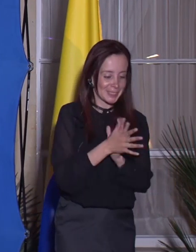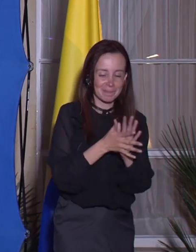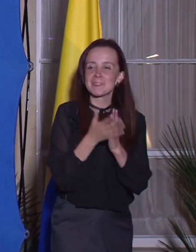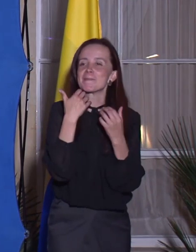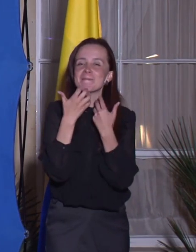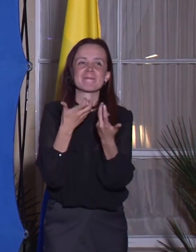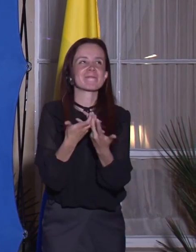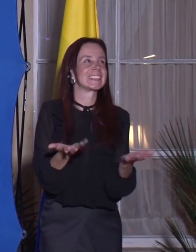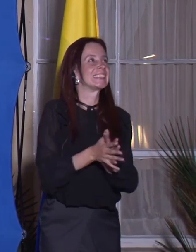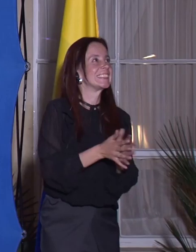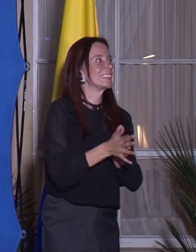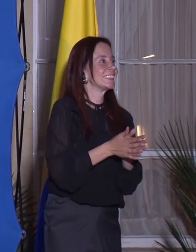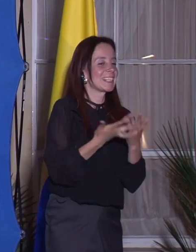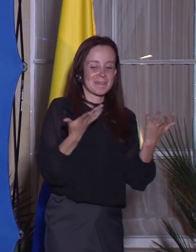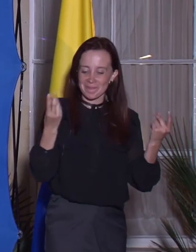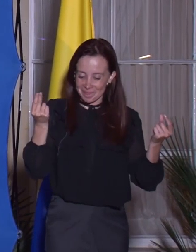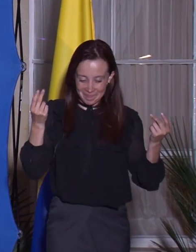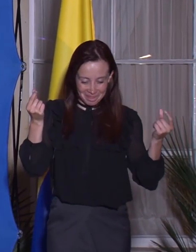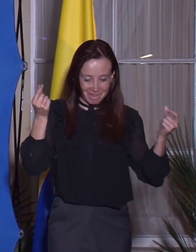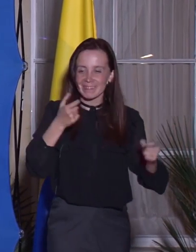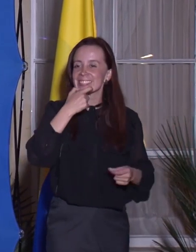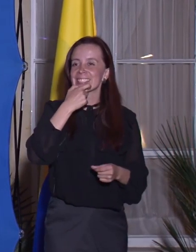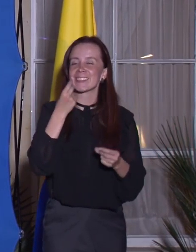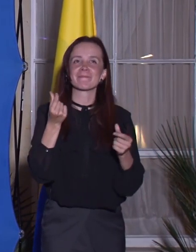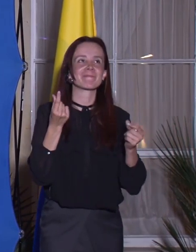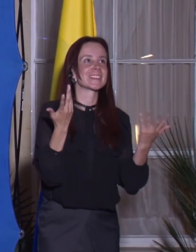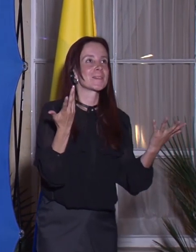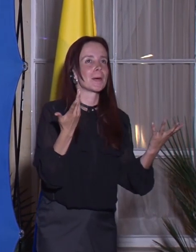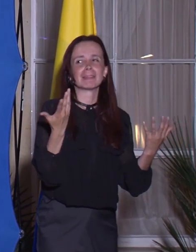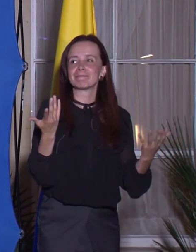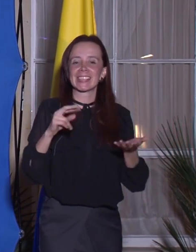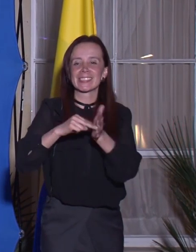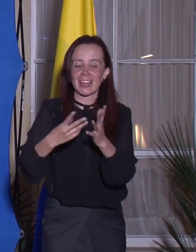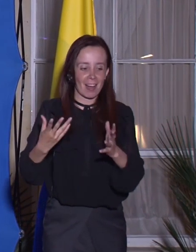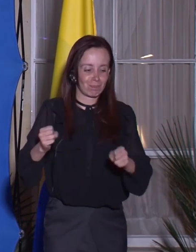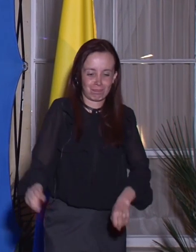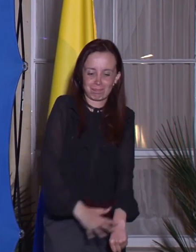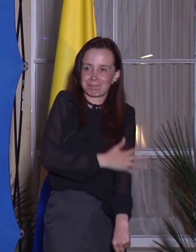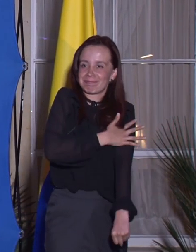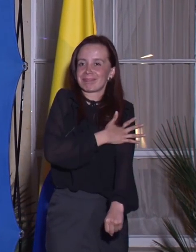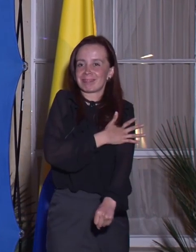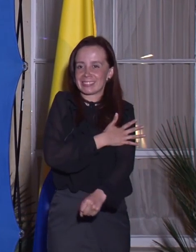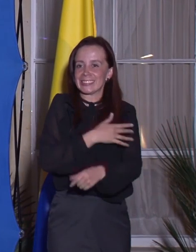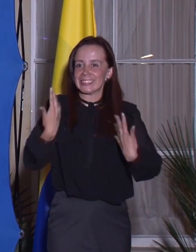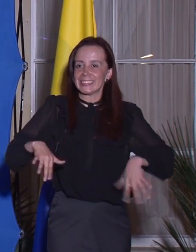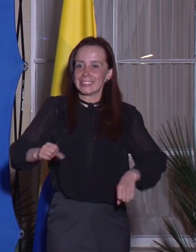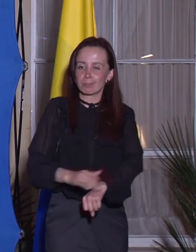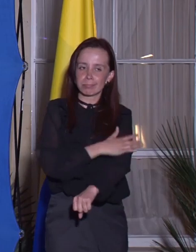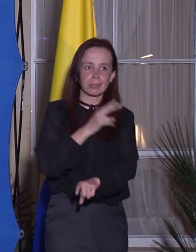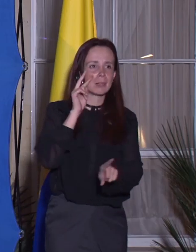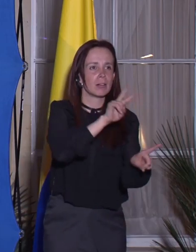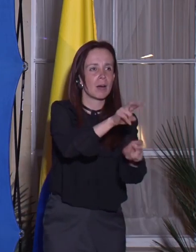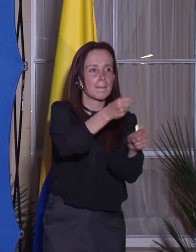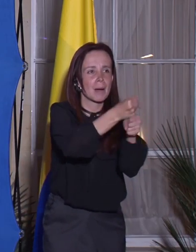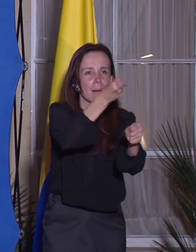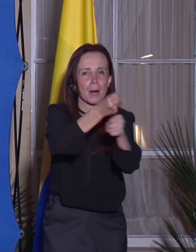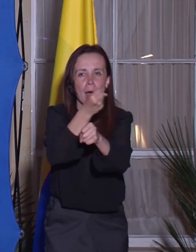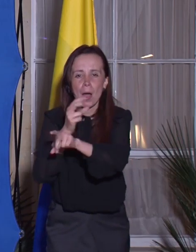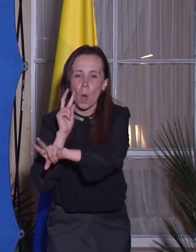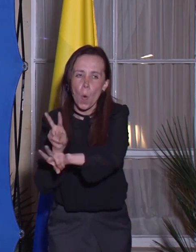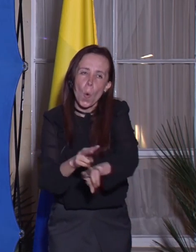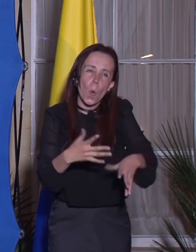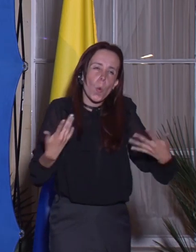extremadamente, ¿cómo decirlo? A veces mi inglés se me desaparece, pero me emocionó muchísimo cuando yo vi el trabajo espléndido